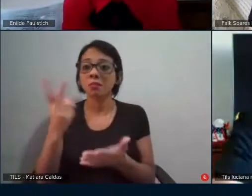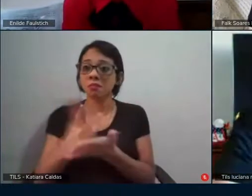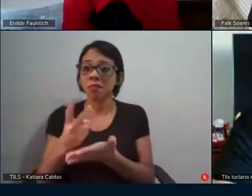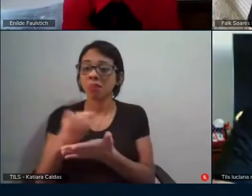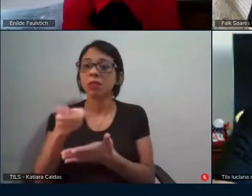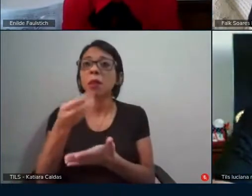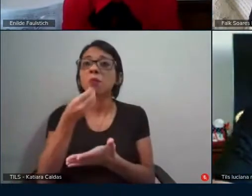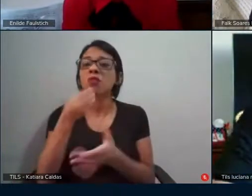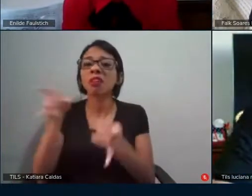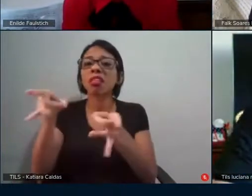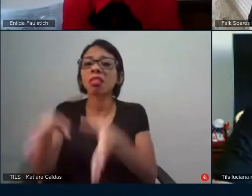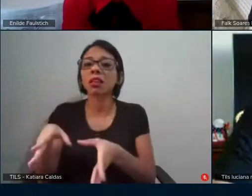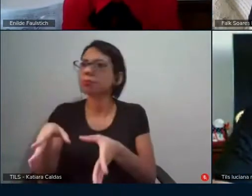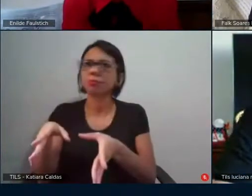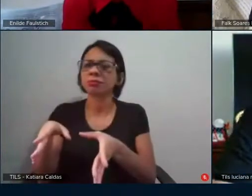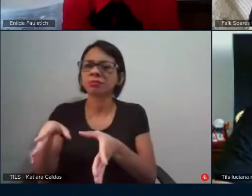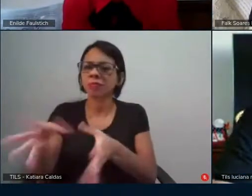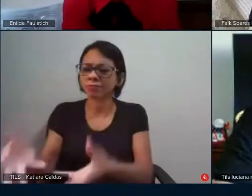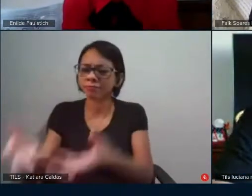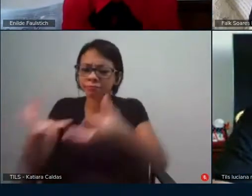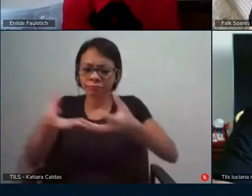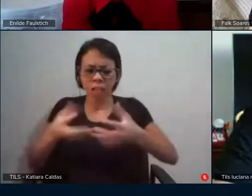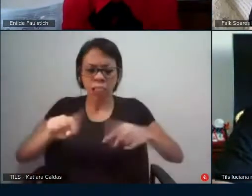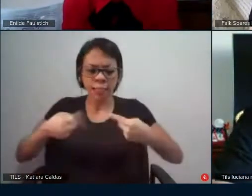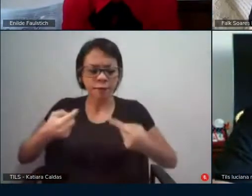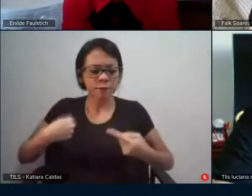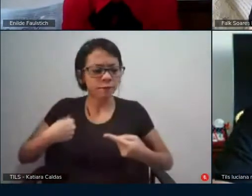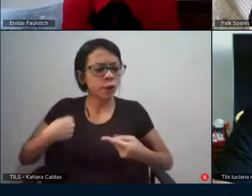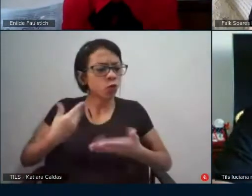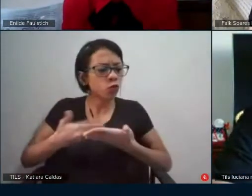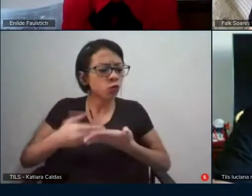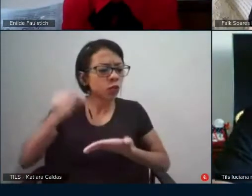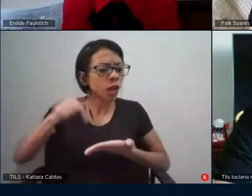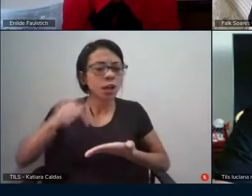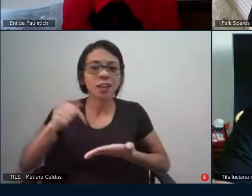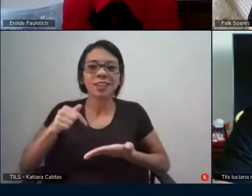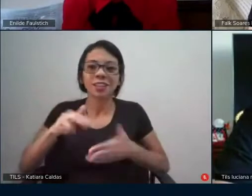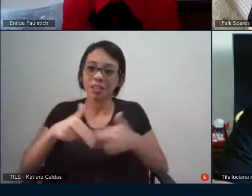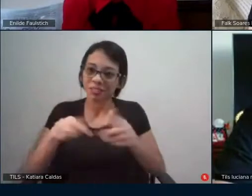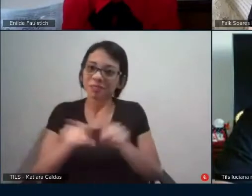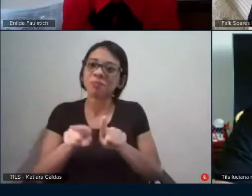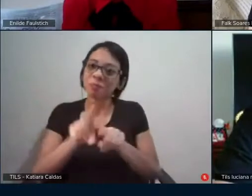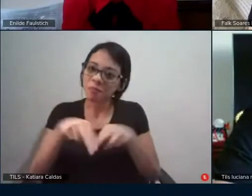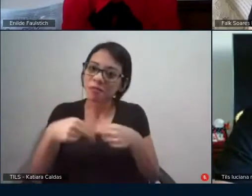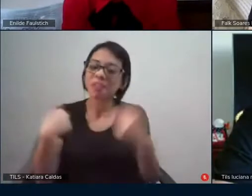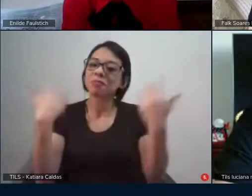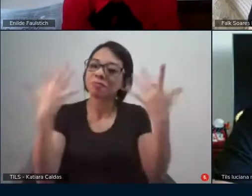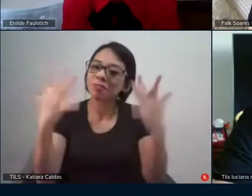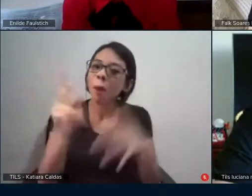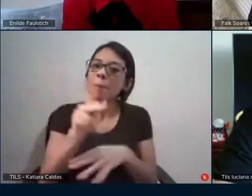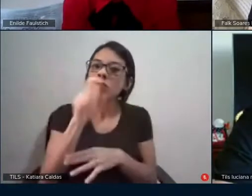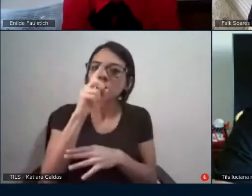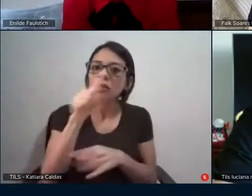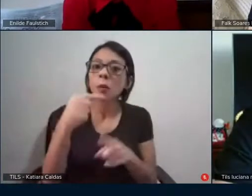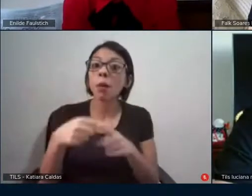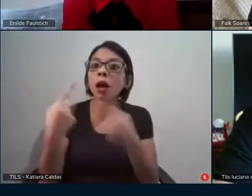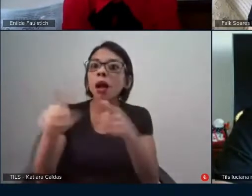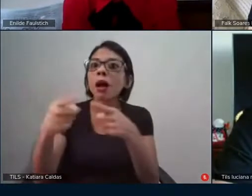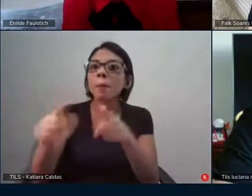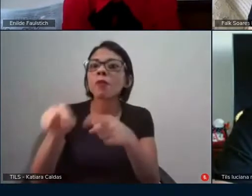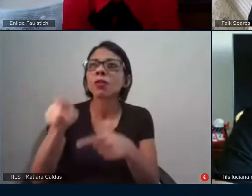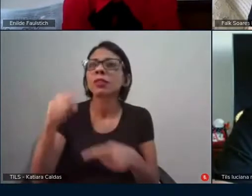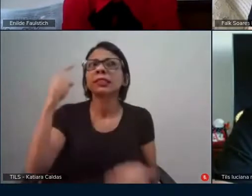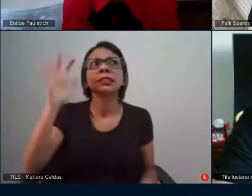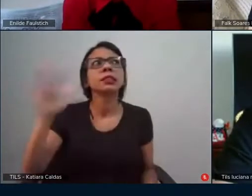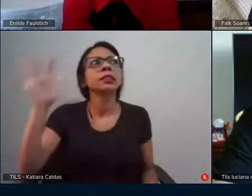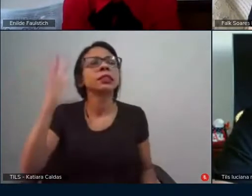desistir disso, você tomou como um desafio e levou. E parabeniza a professora Enilde também, que te fez pensar. E quando te